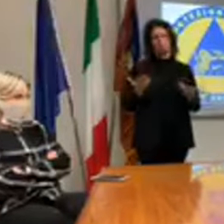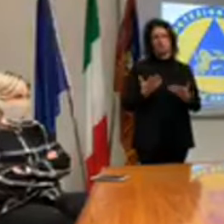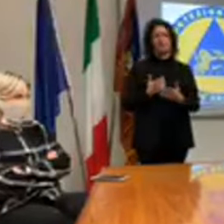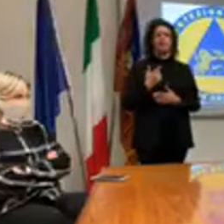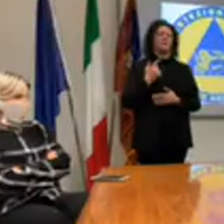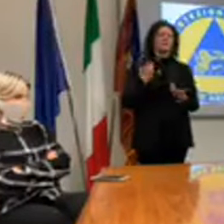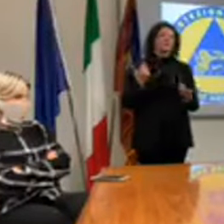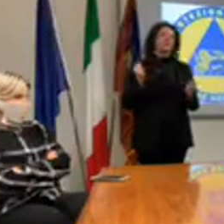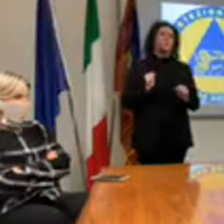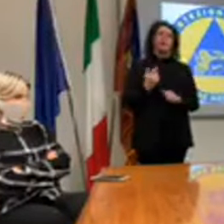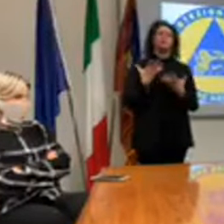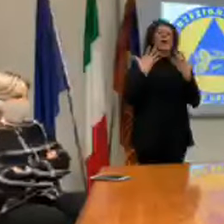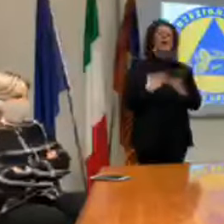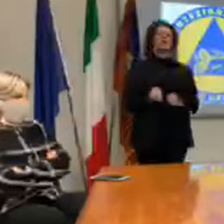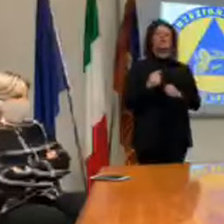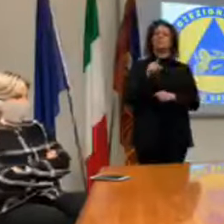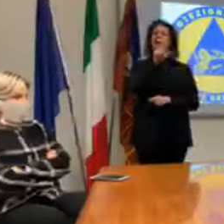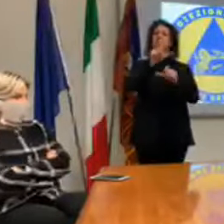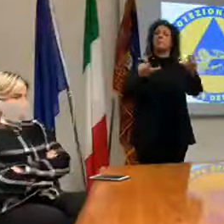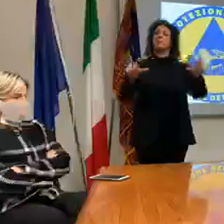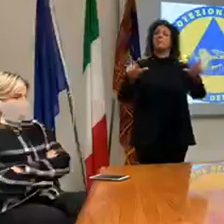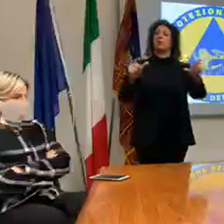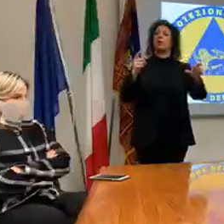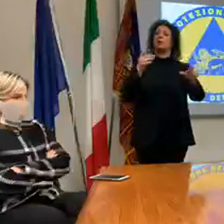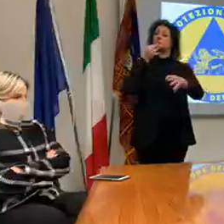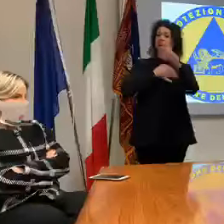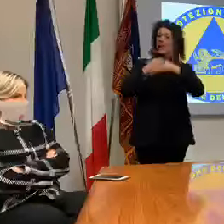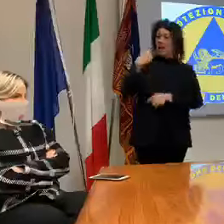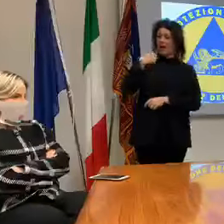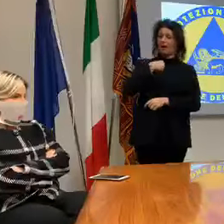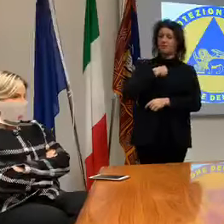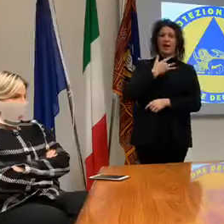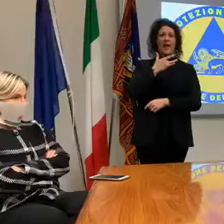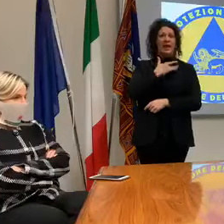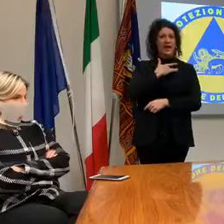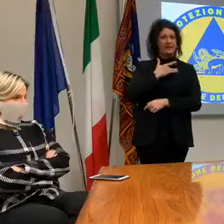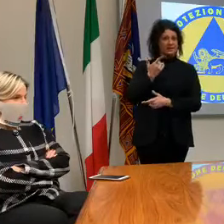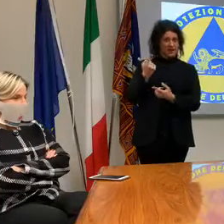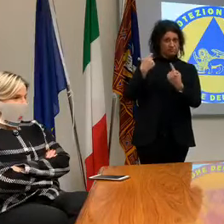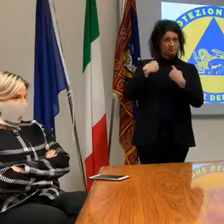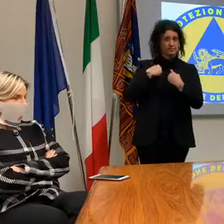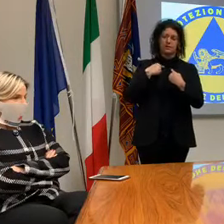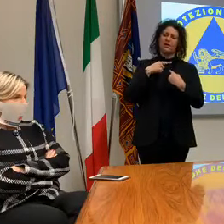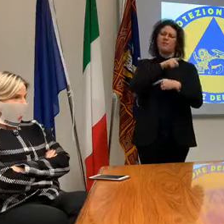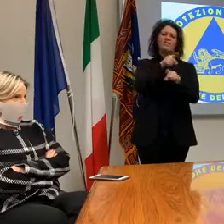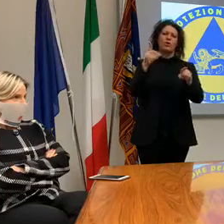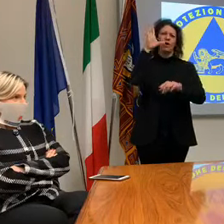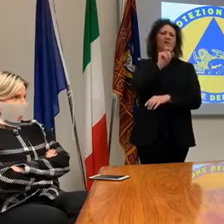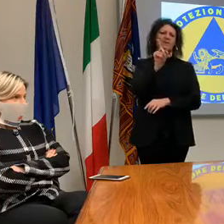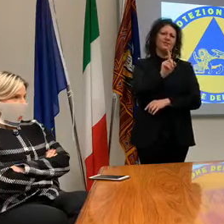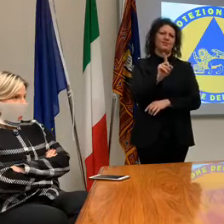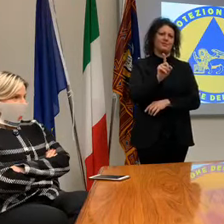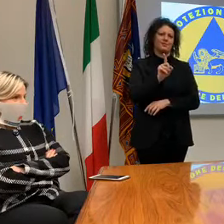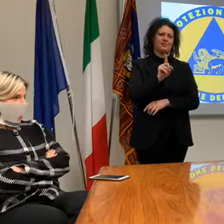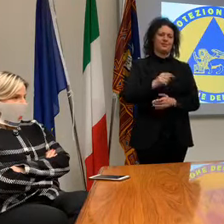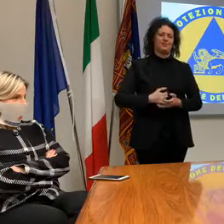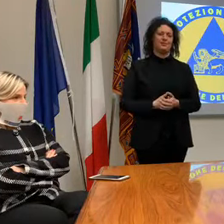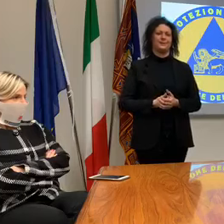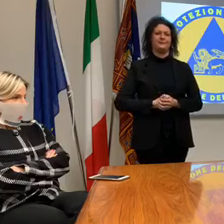morale da gente che non ha neanche capito di cosa si sta parlando. Per quanto riguarda poi in